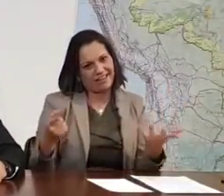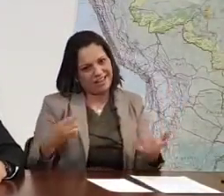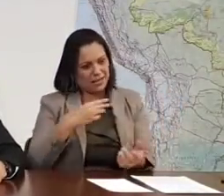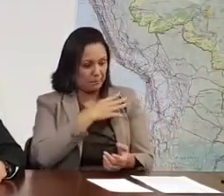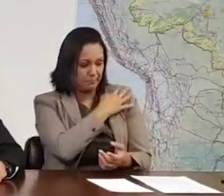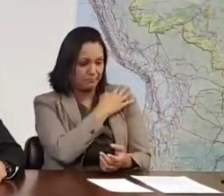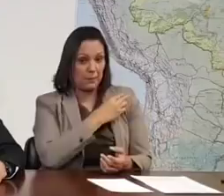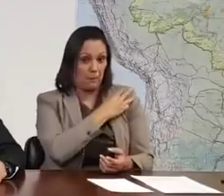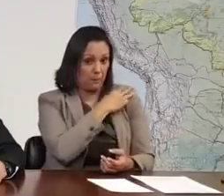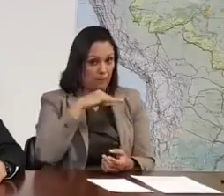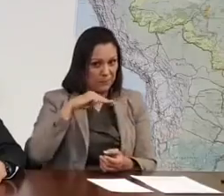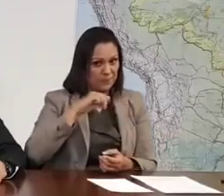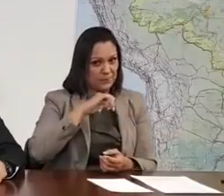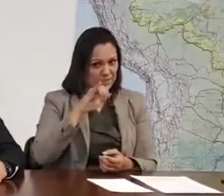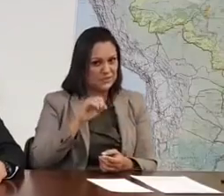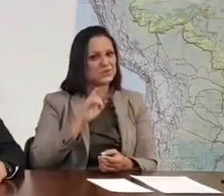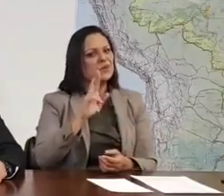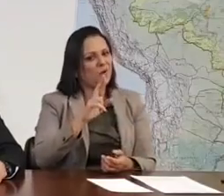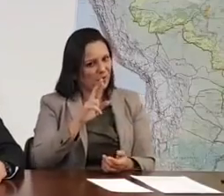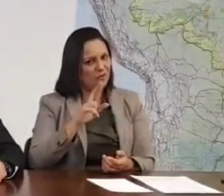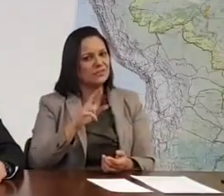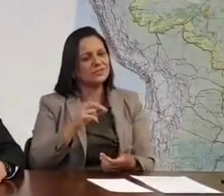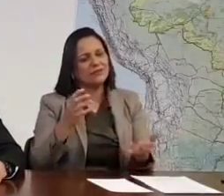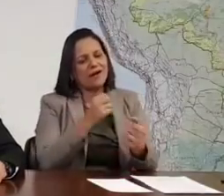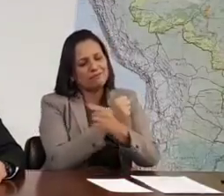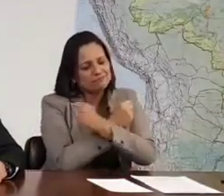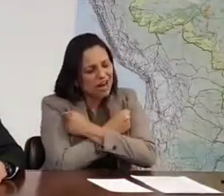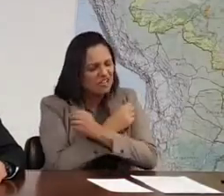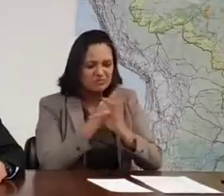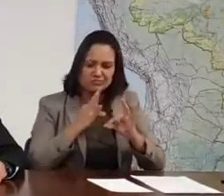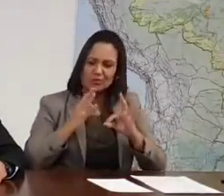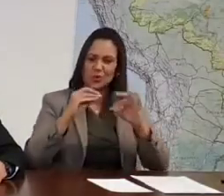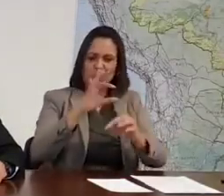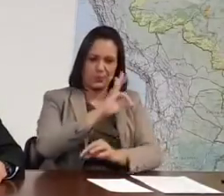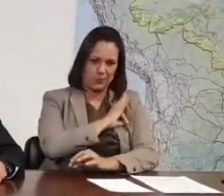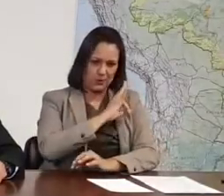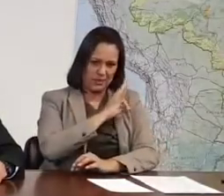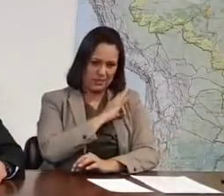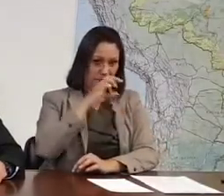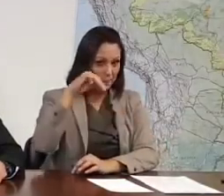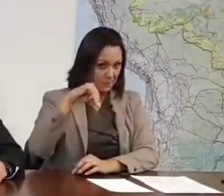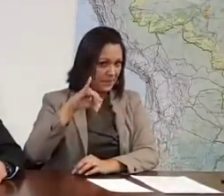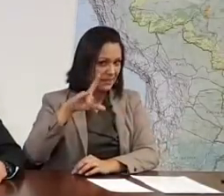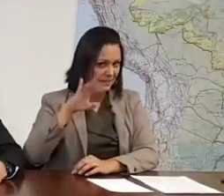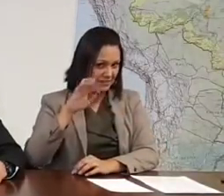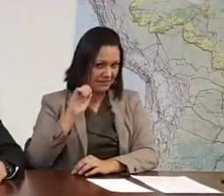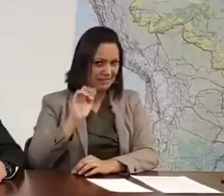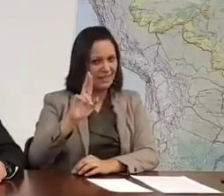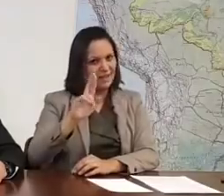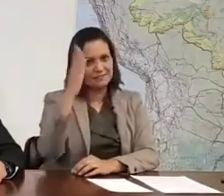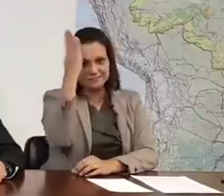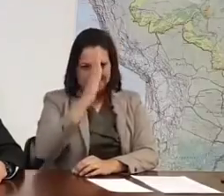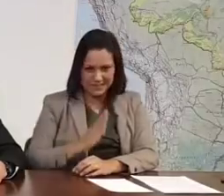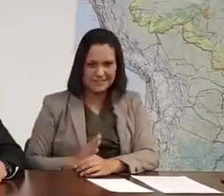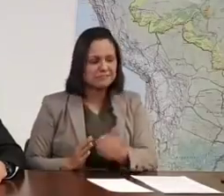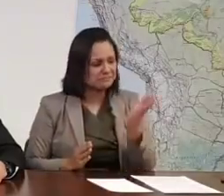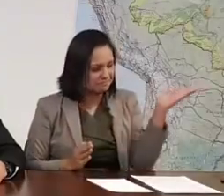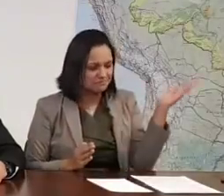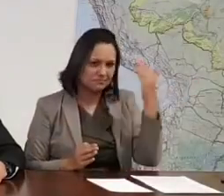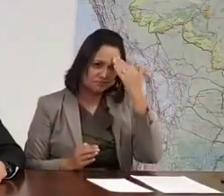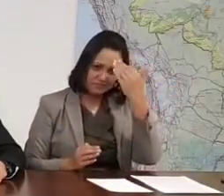nome do major da PMDF, um grande abraço a todos os policiais militares do Brasil, pelo representante que vocês têm, né? Entre